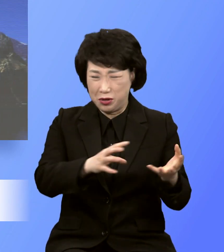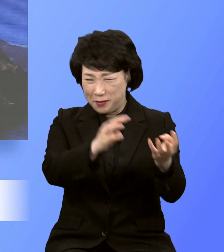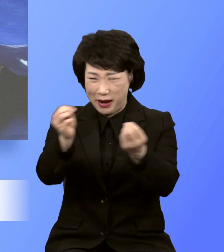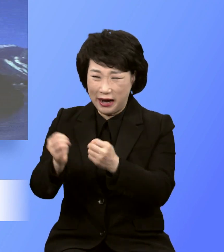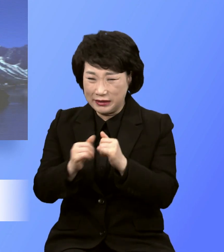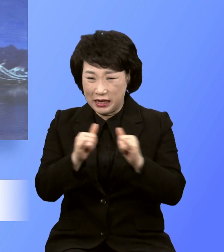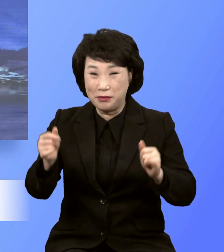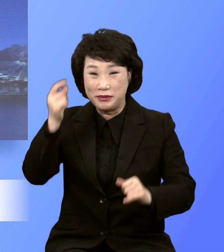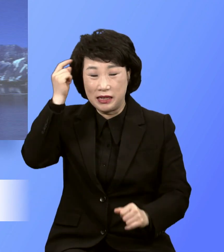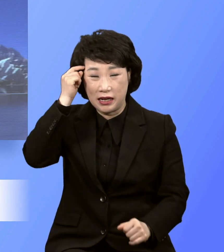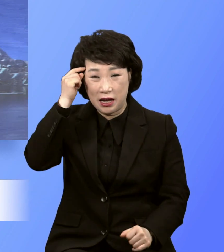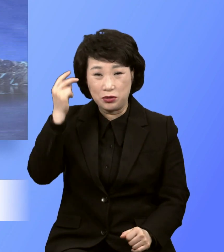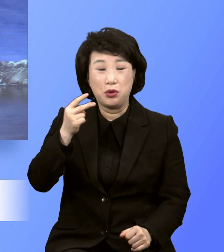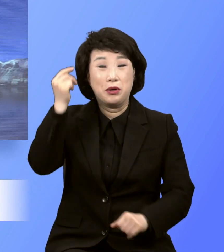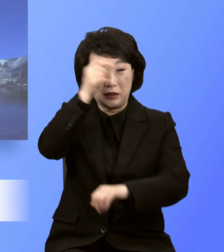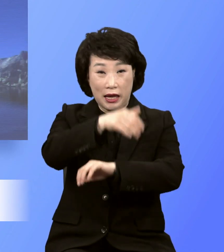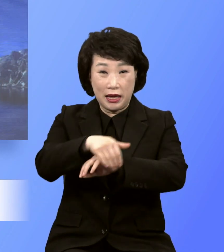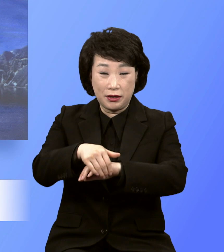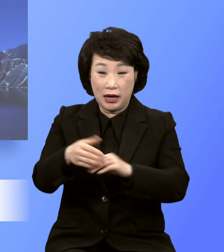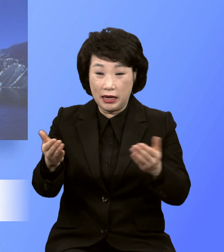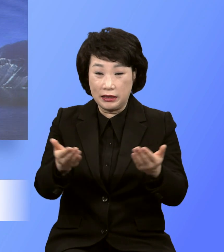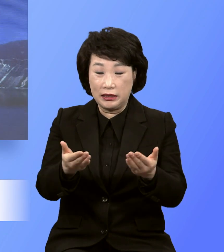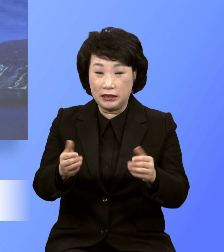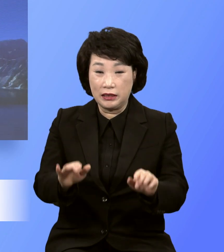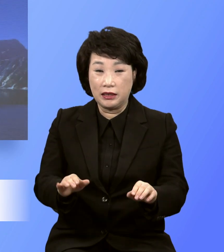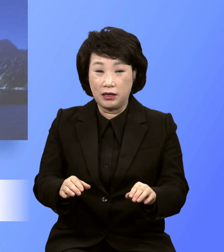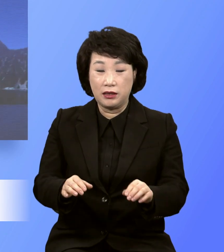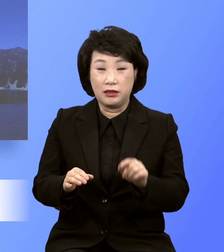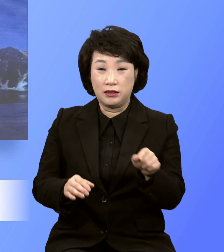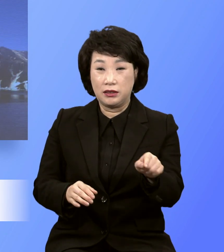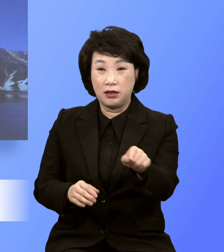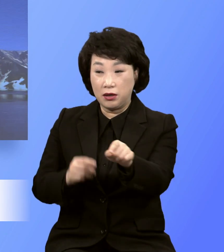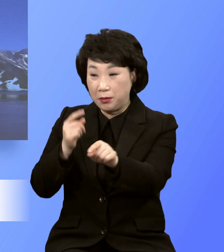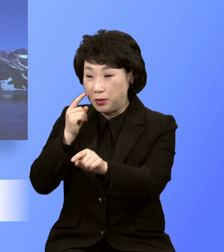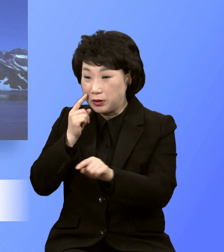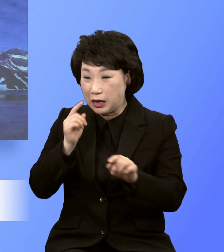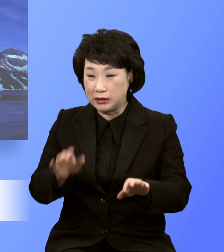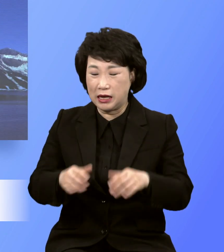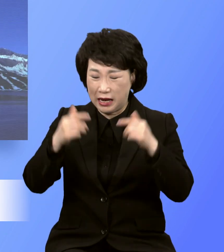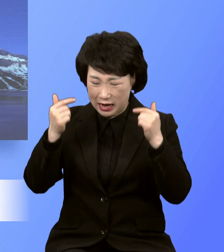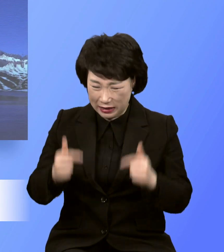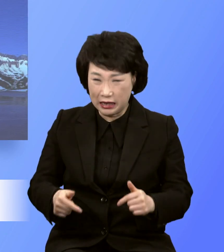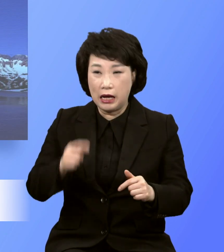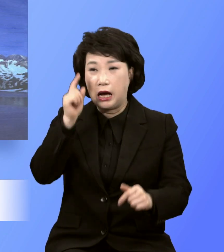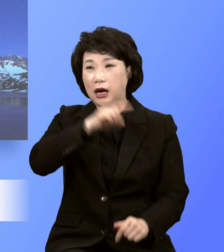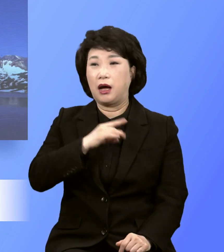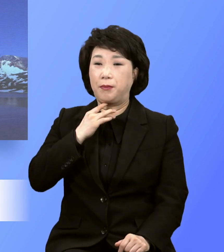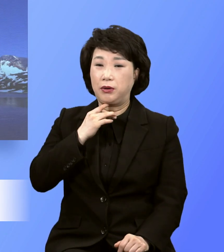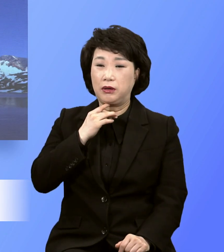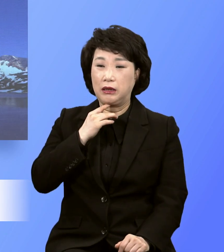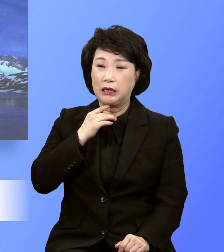사람들의 생각하는 것과 계획하는 것이 항상